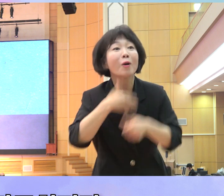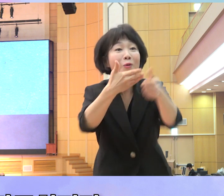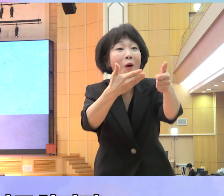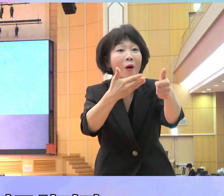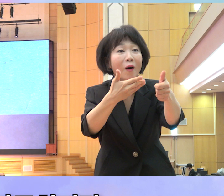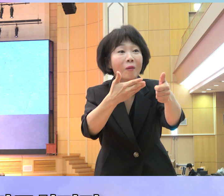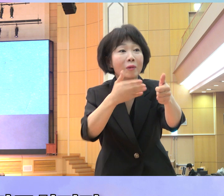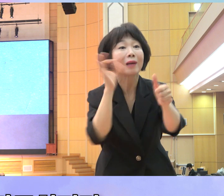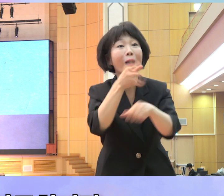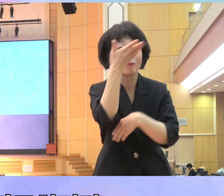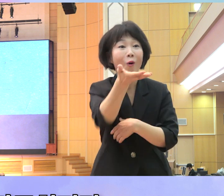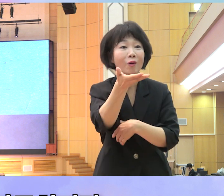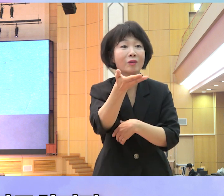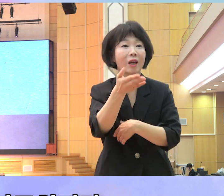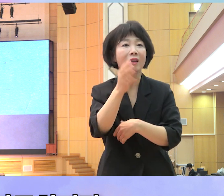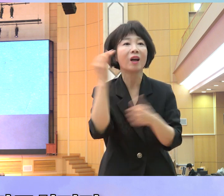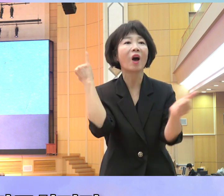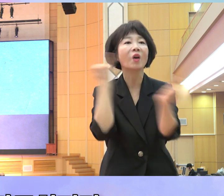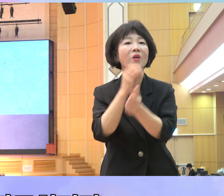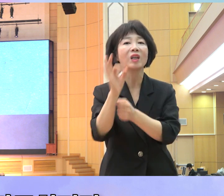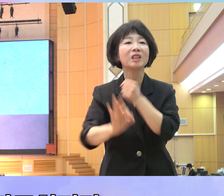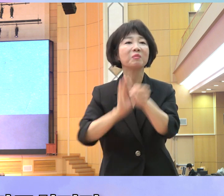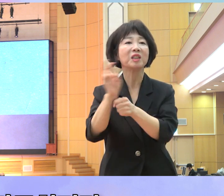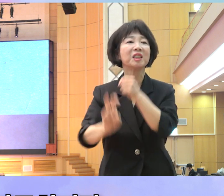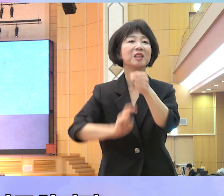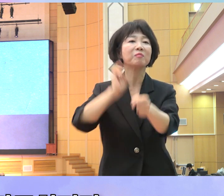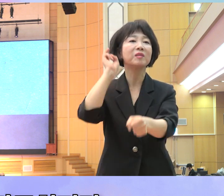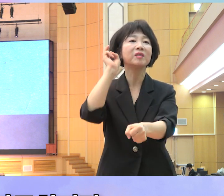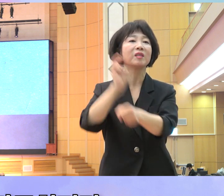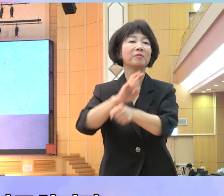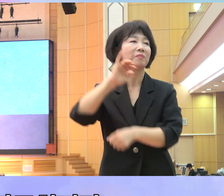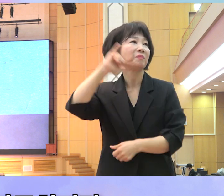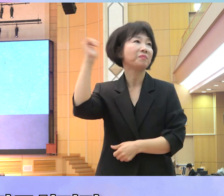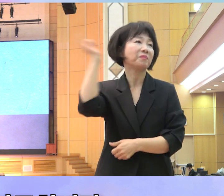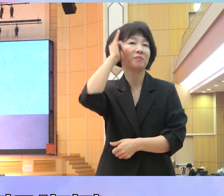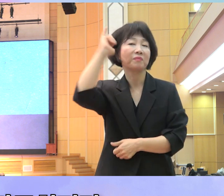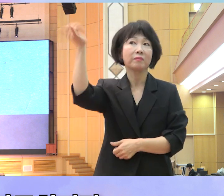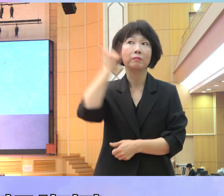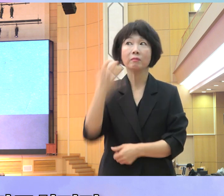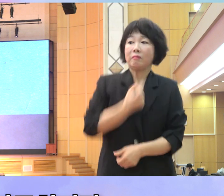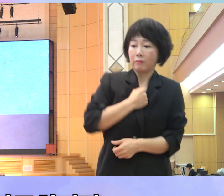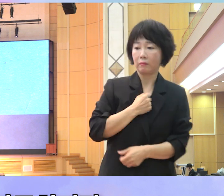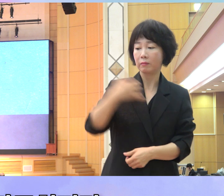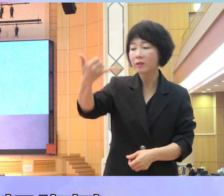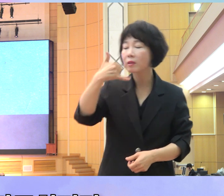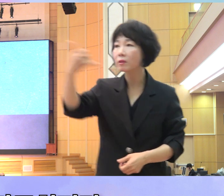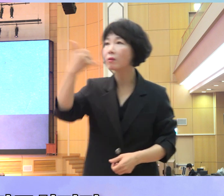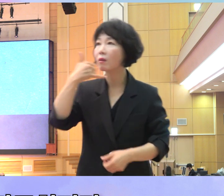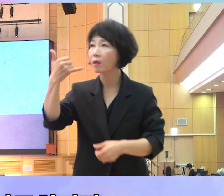10년이고 이제 20년이고 지났습니다. 집에서 전화 오면 어때요? 놀래요.